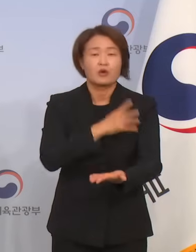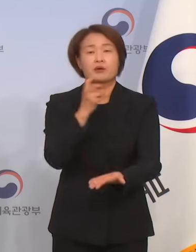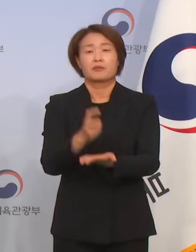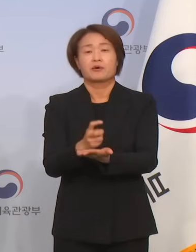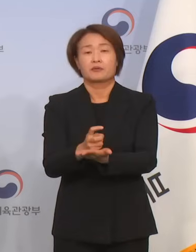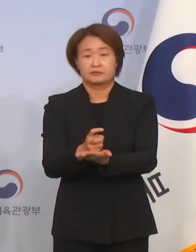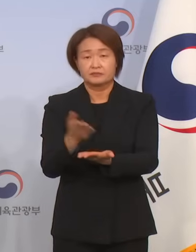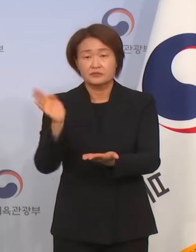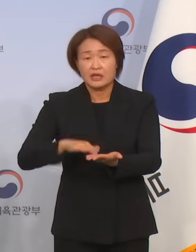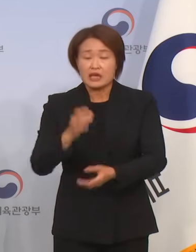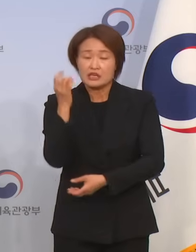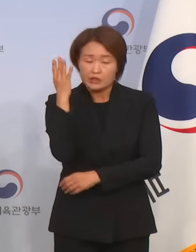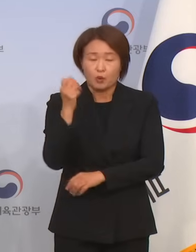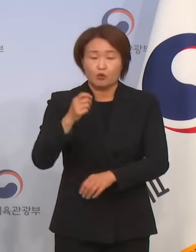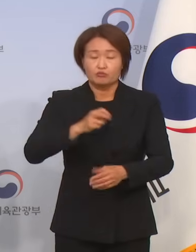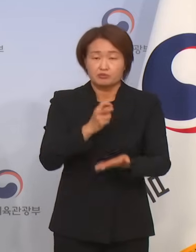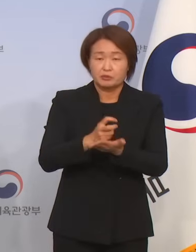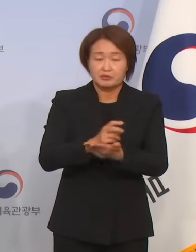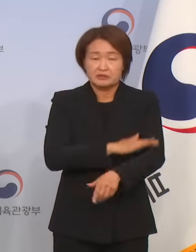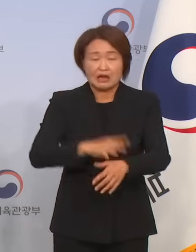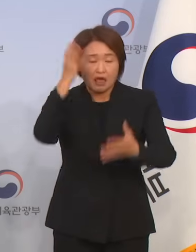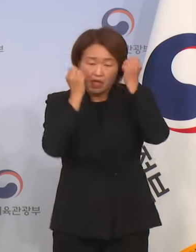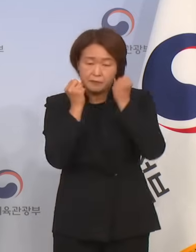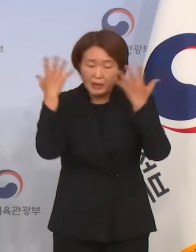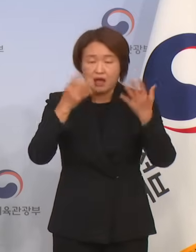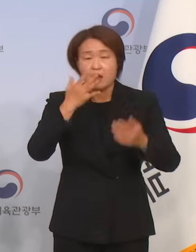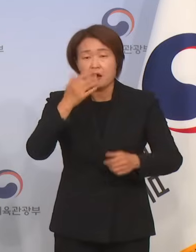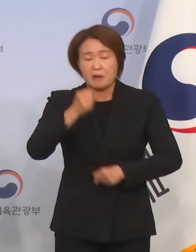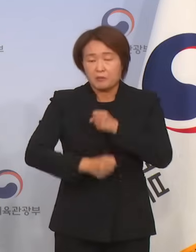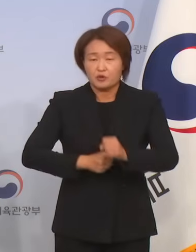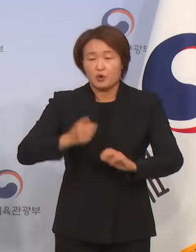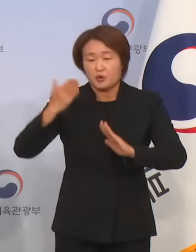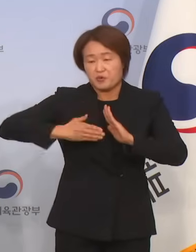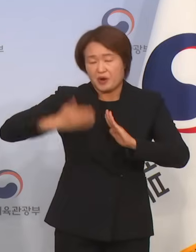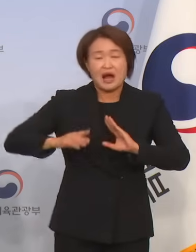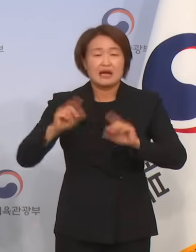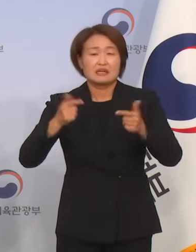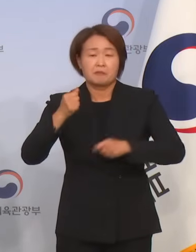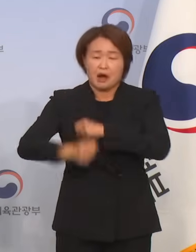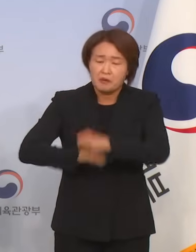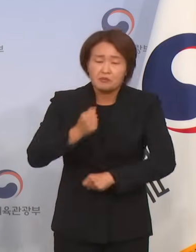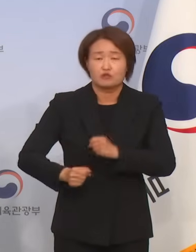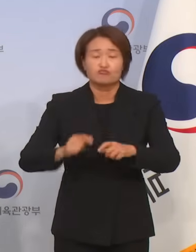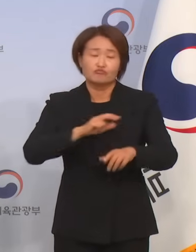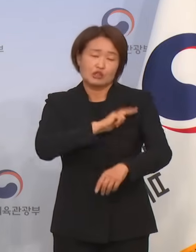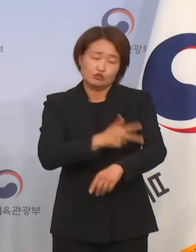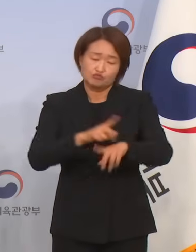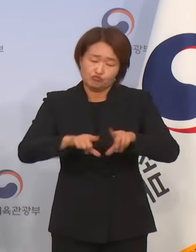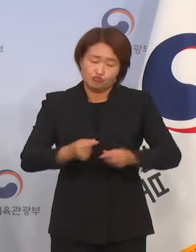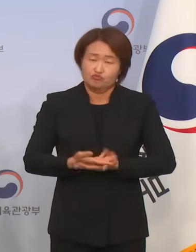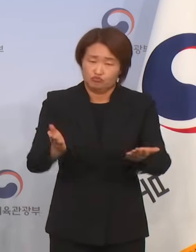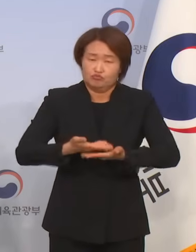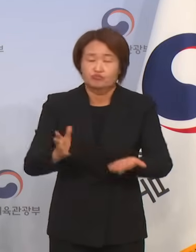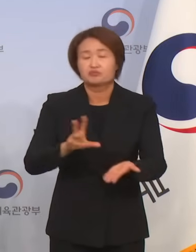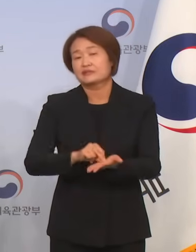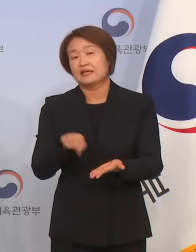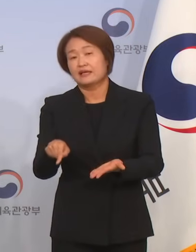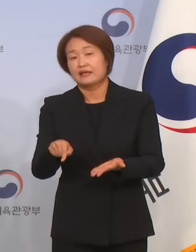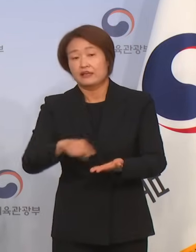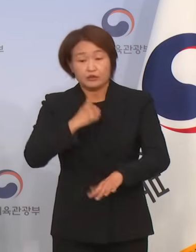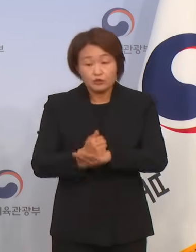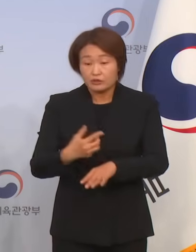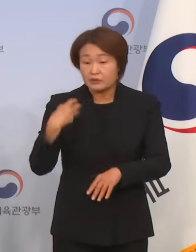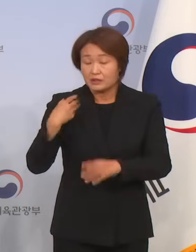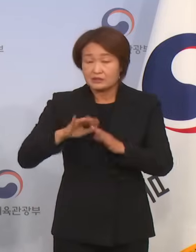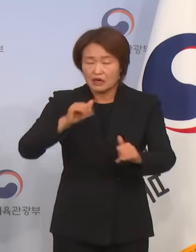하는데도 기본 규정을 숙지하지 않거나 불공정하게 처리되었습니다. 이에 대하여 관련자들을